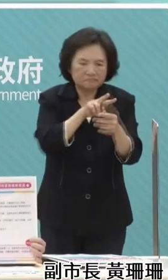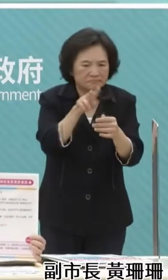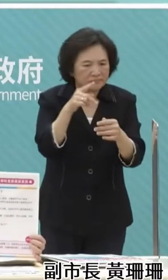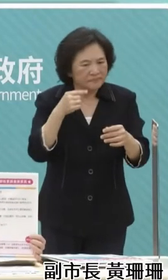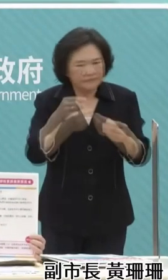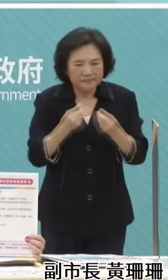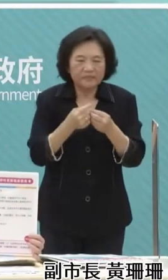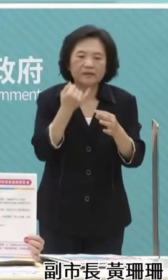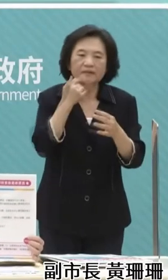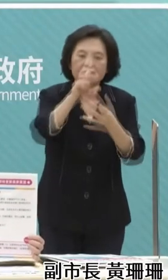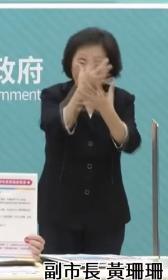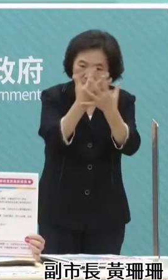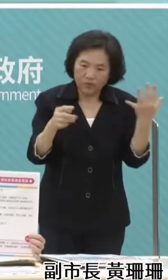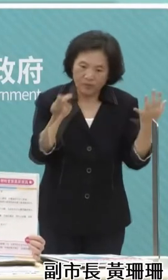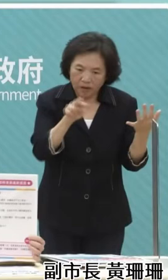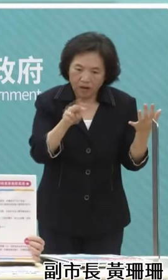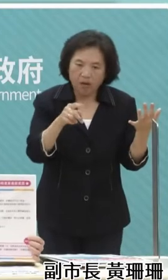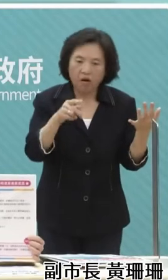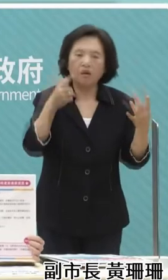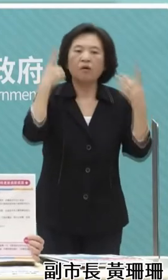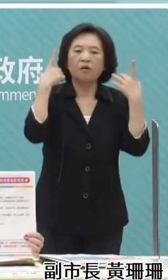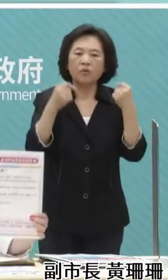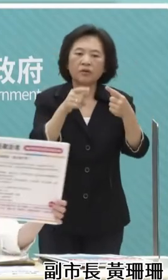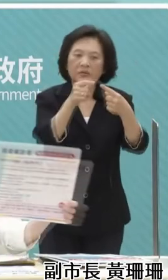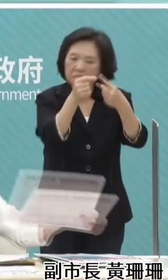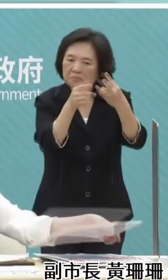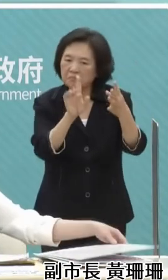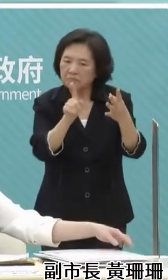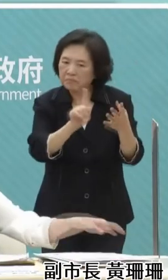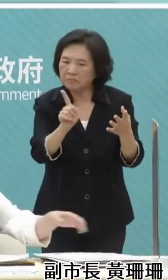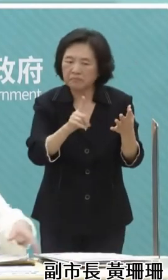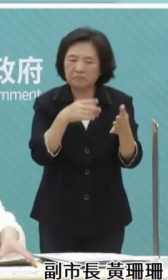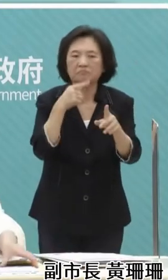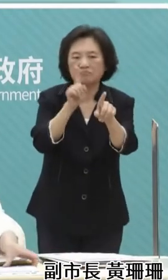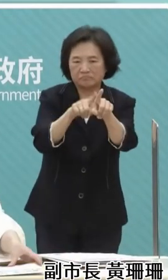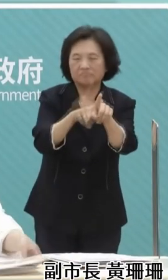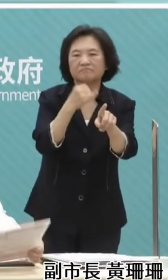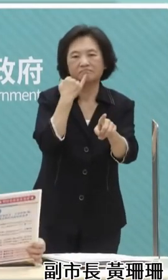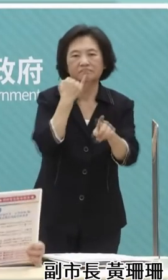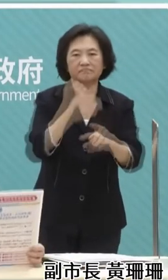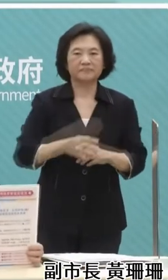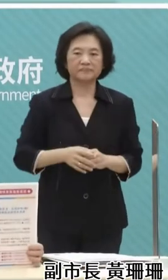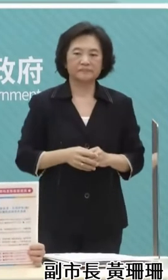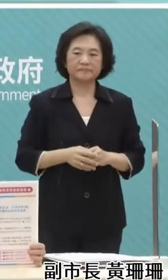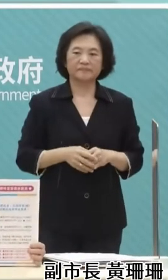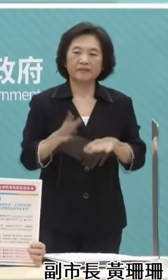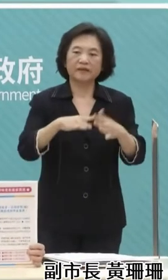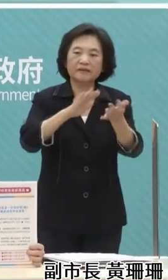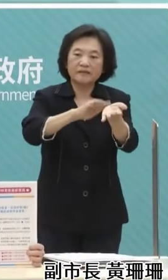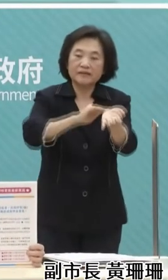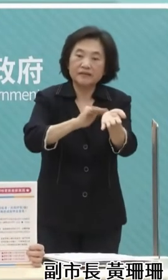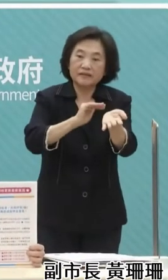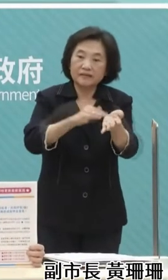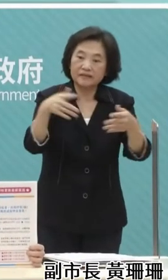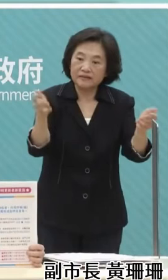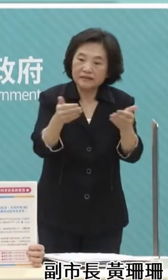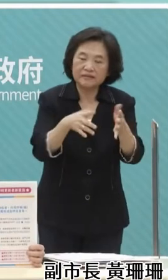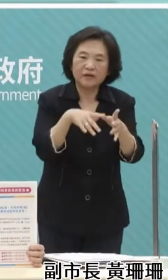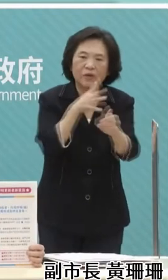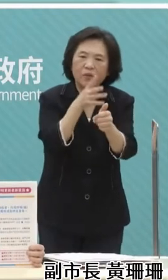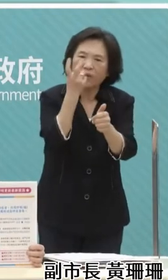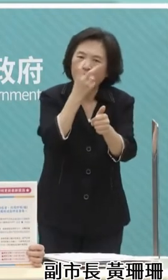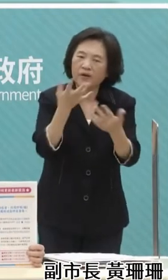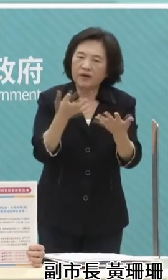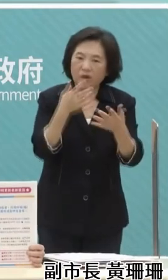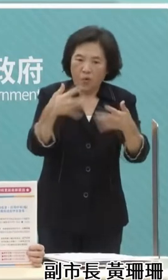就麻烦大家可以上网去查这个网站里面更新的最新资讯。另外医疗照护的部分最多的询问就是他